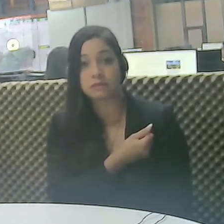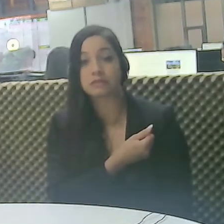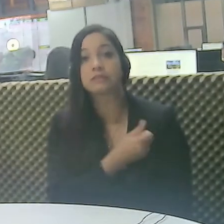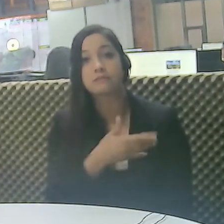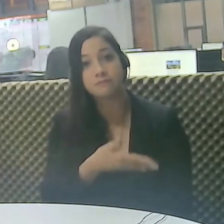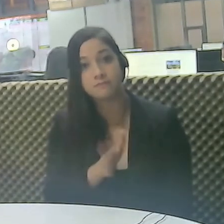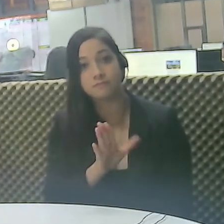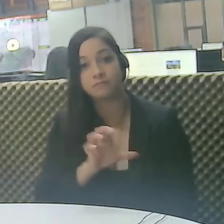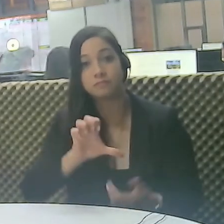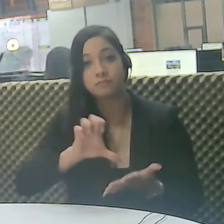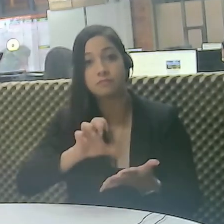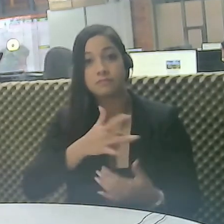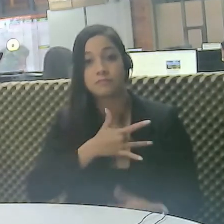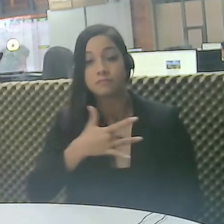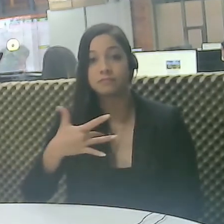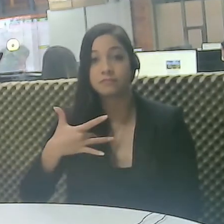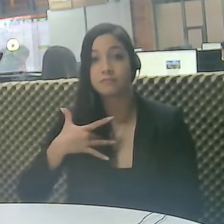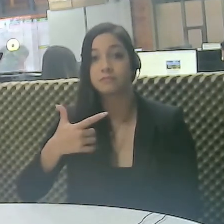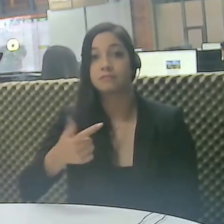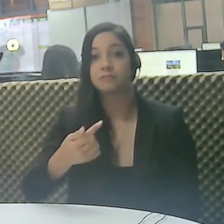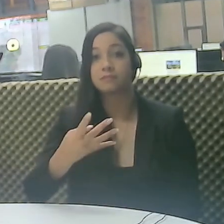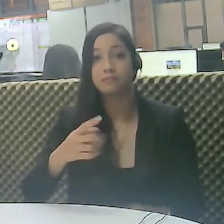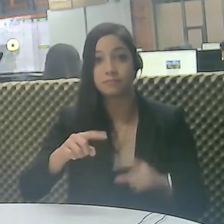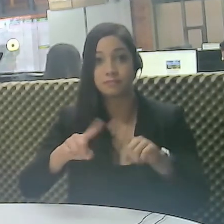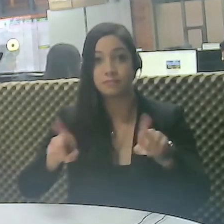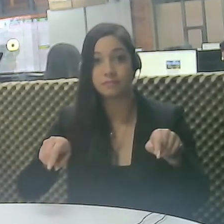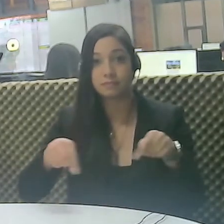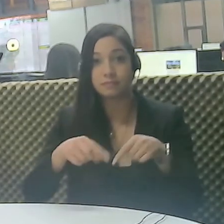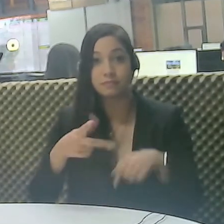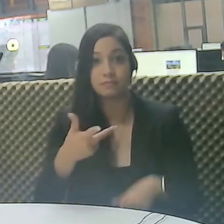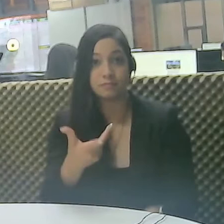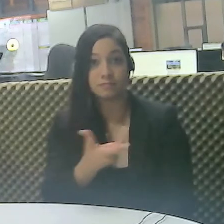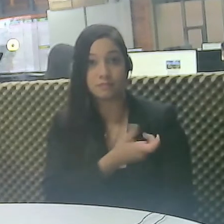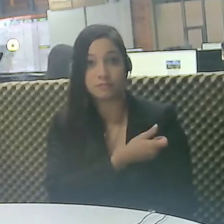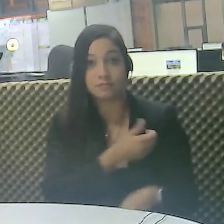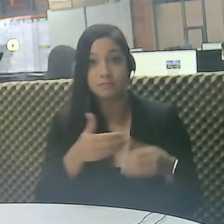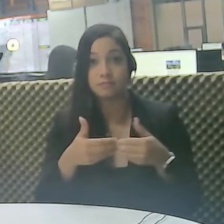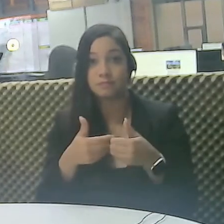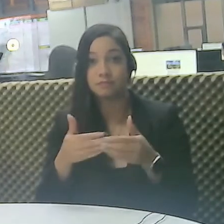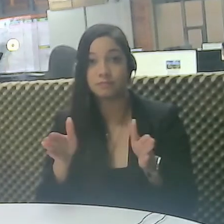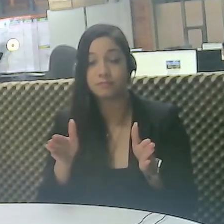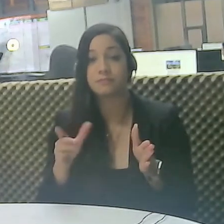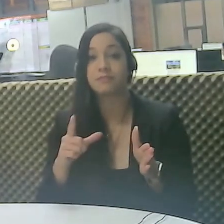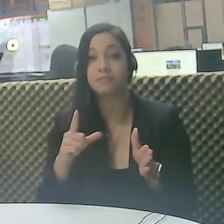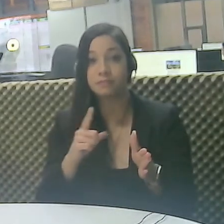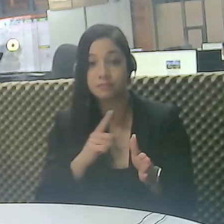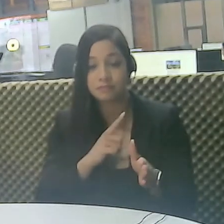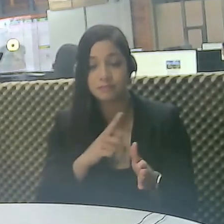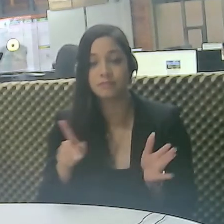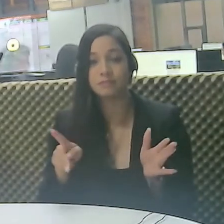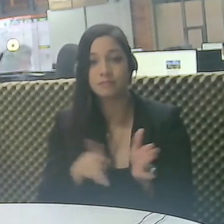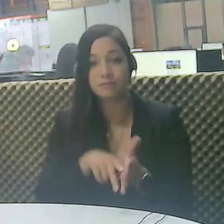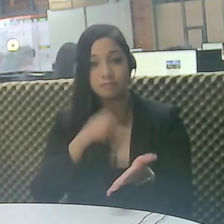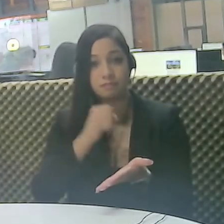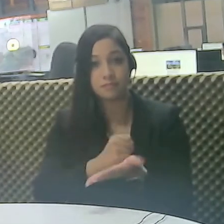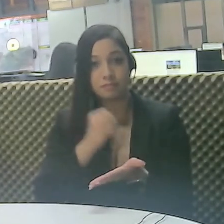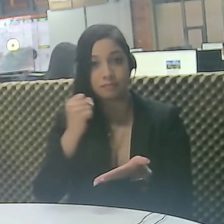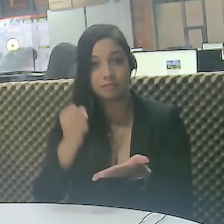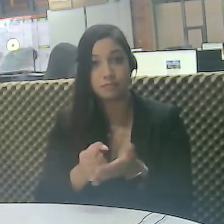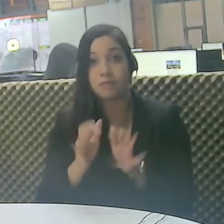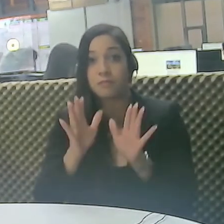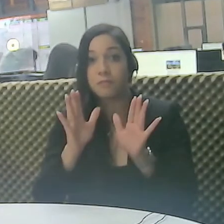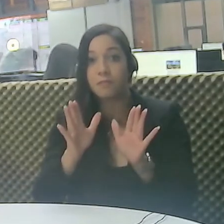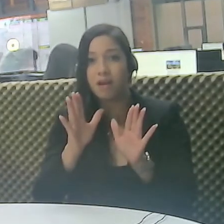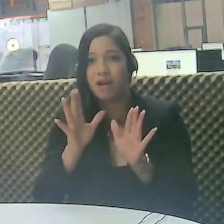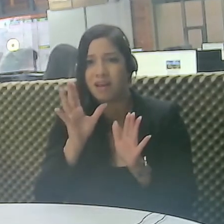procure uma unidade de saúde. Nós temos 74 salas de vacina disponível. Essa vacina faz parte da rotina, mas não